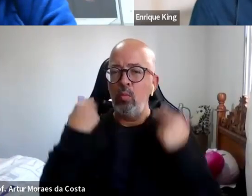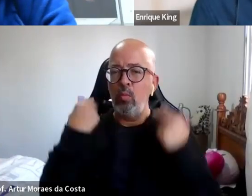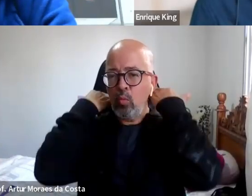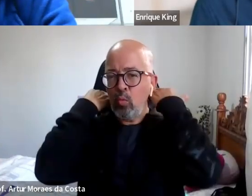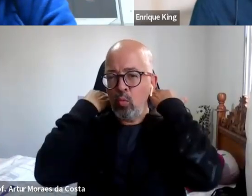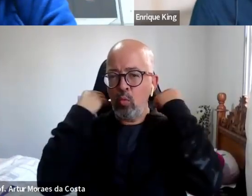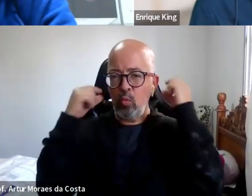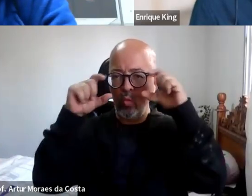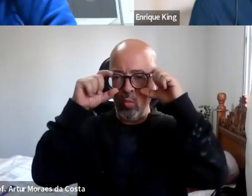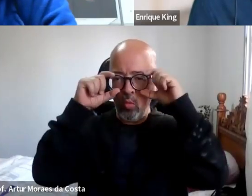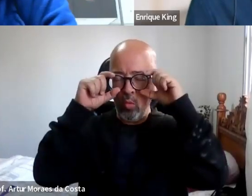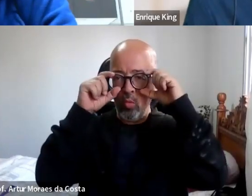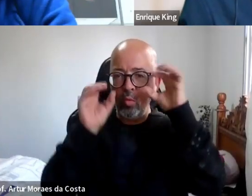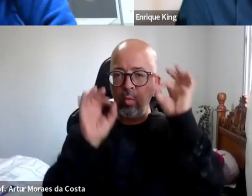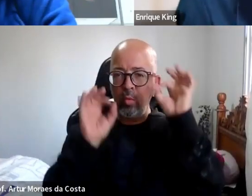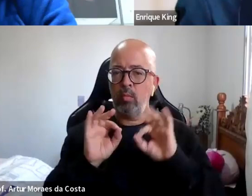también